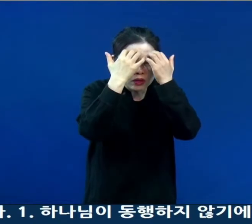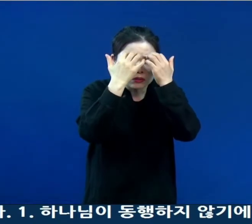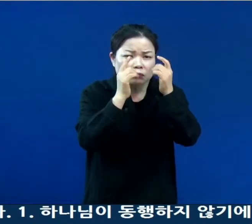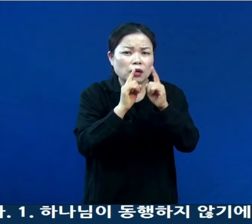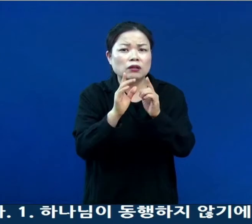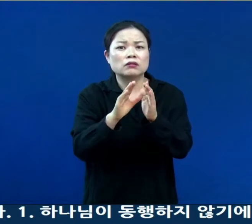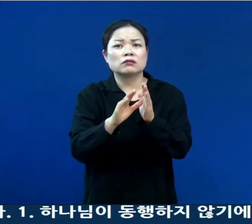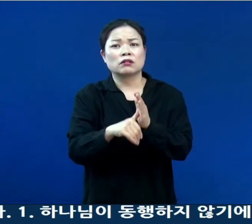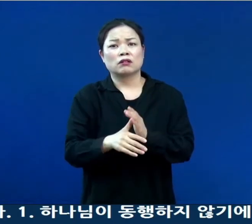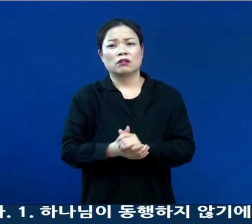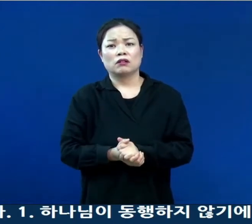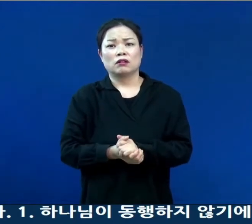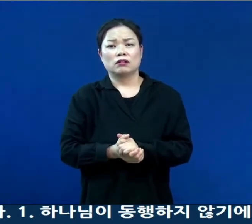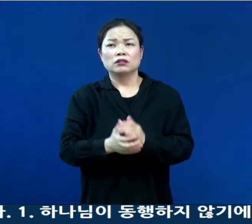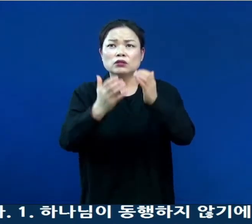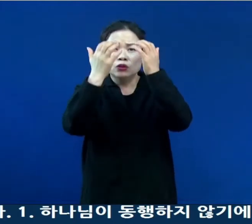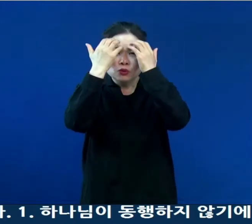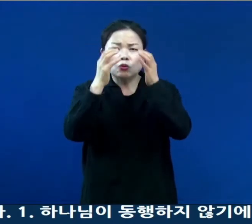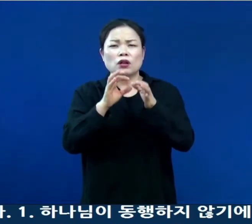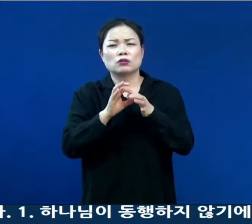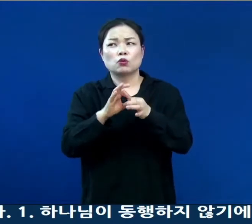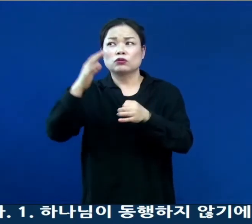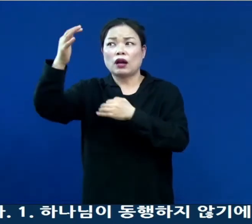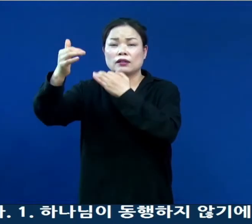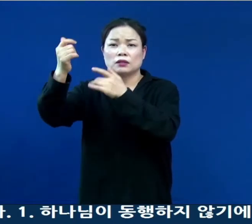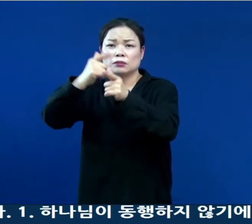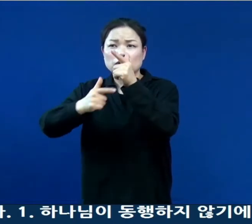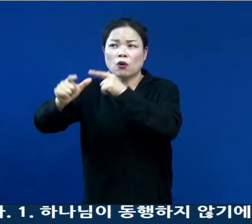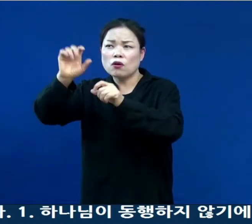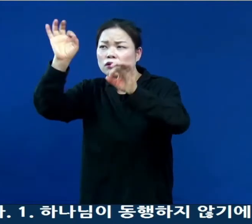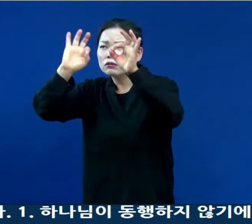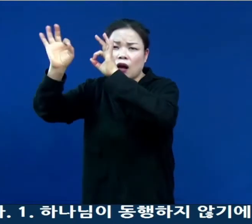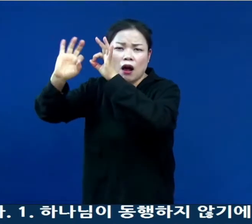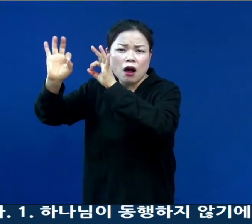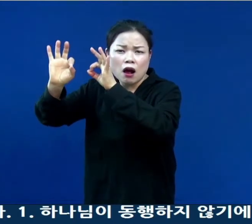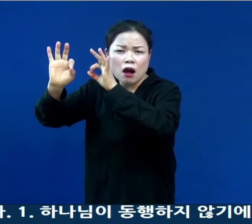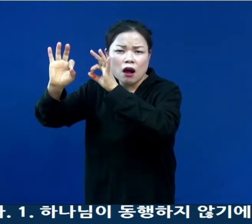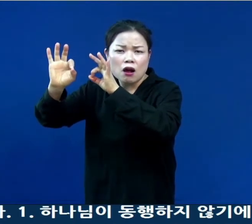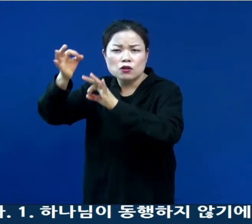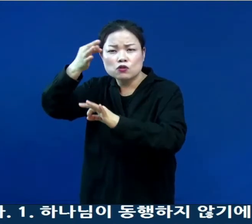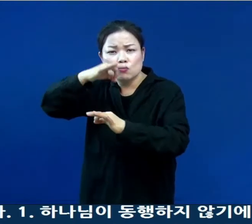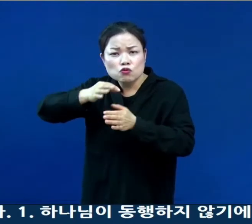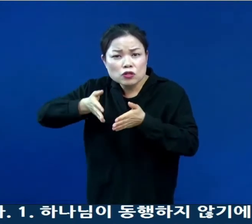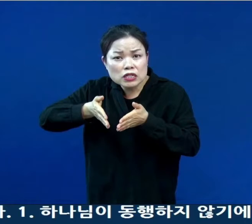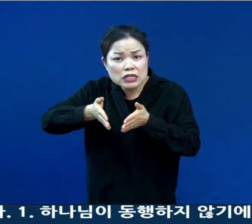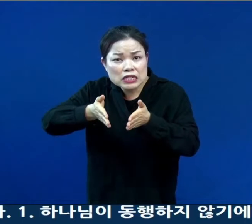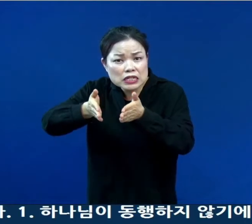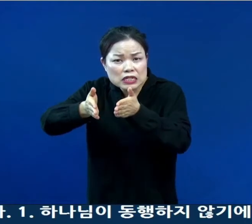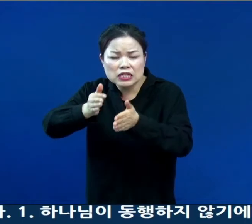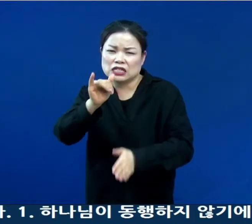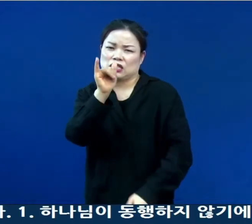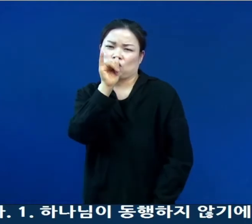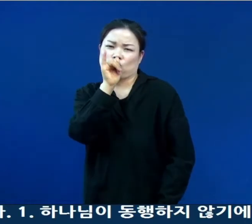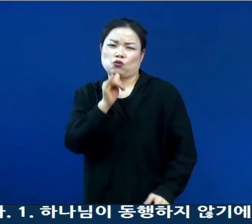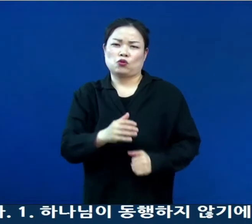때 이 고난을 통해서 하나님을 더 찾게 되는 유익한 길로 가게 되는 장점은